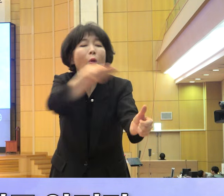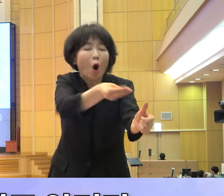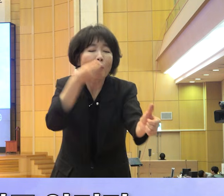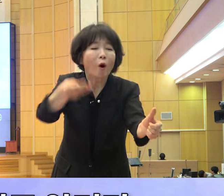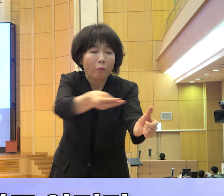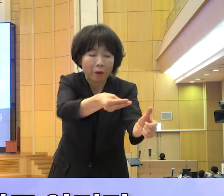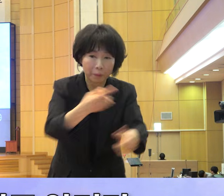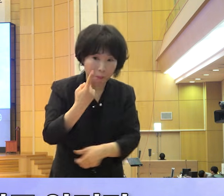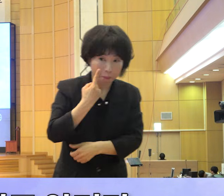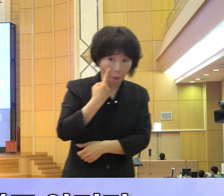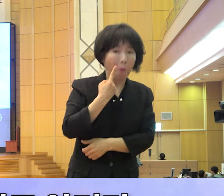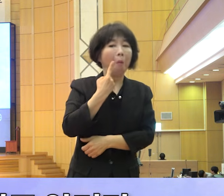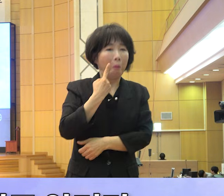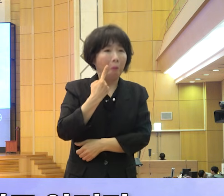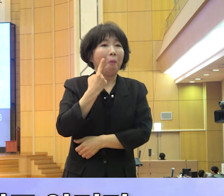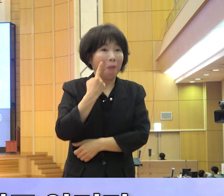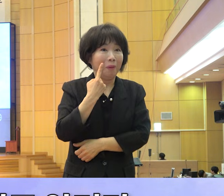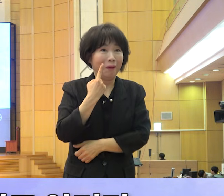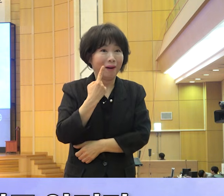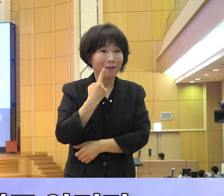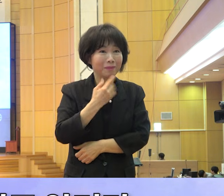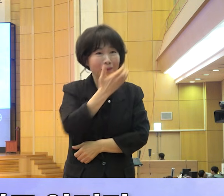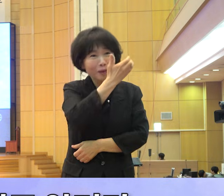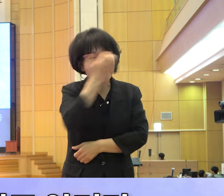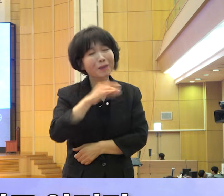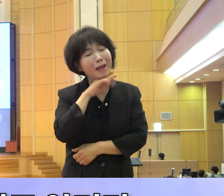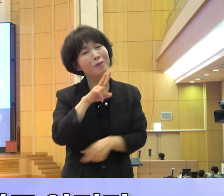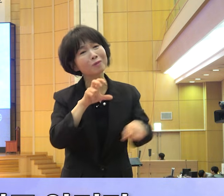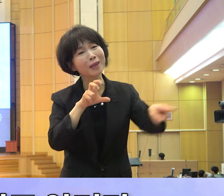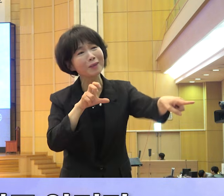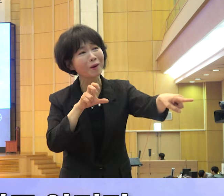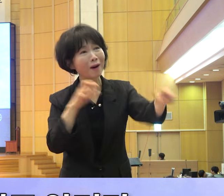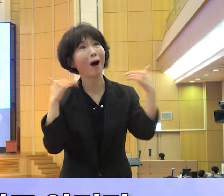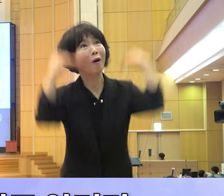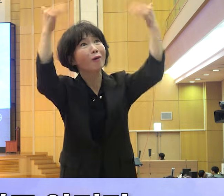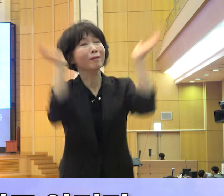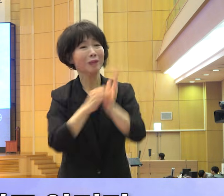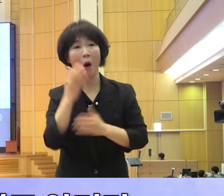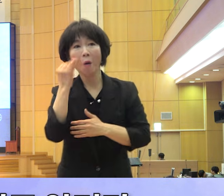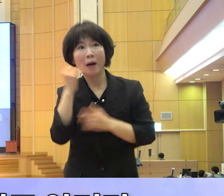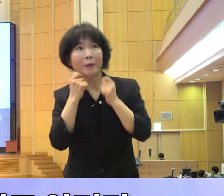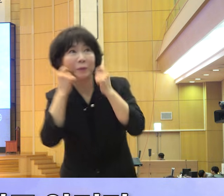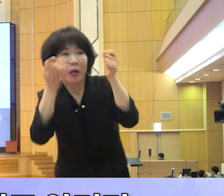올려줘요. 이건 너무하는 거 아니에요?